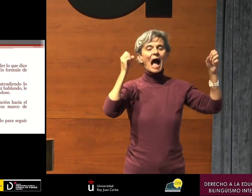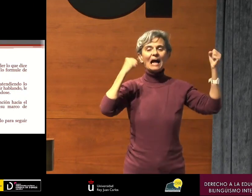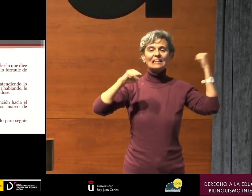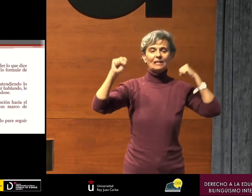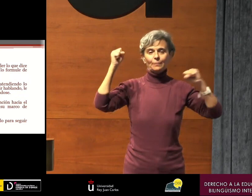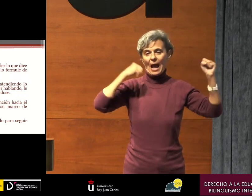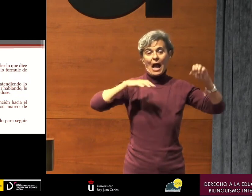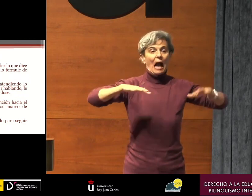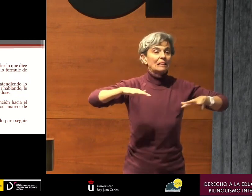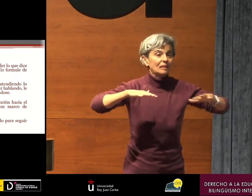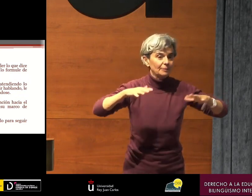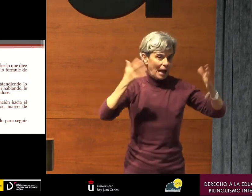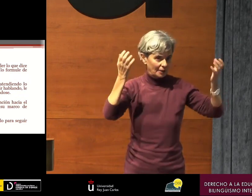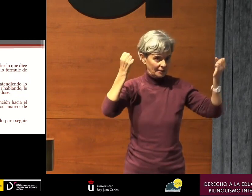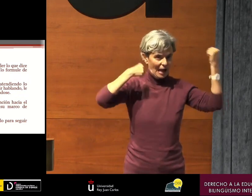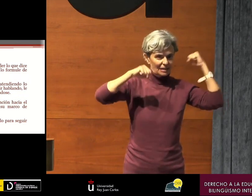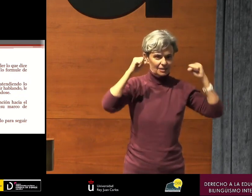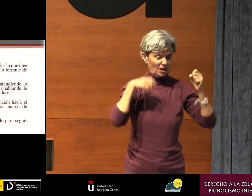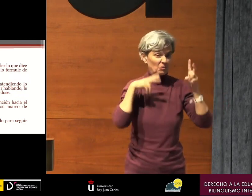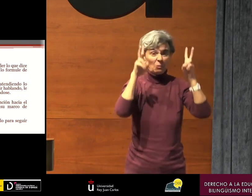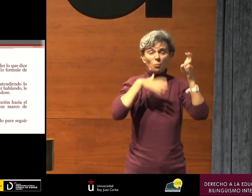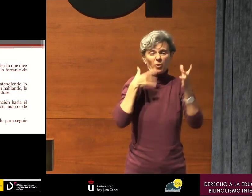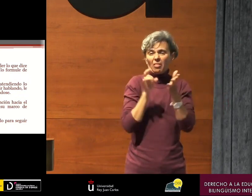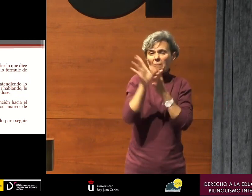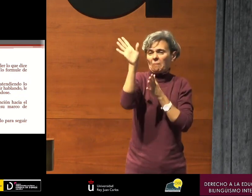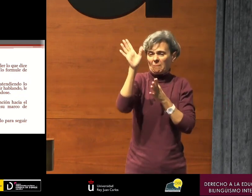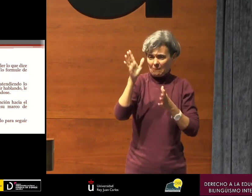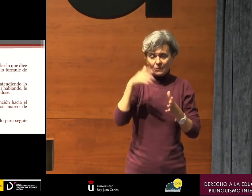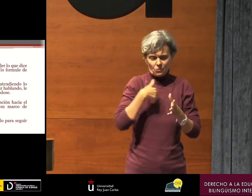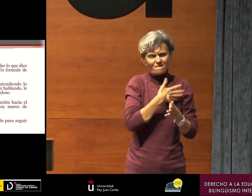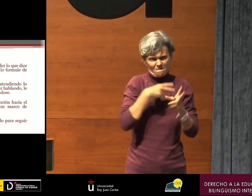Por otro lado, la escucha activa.